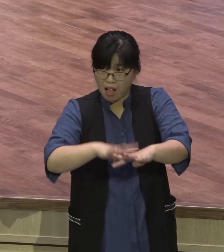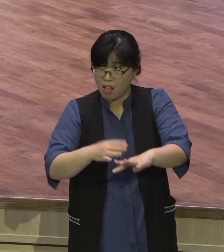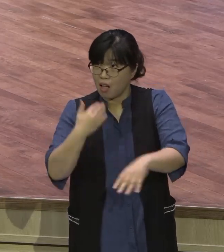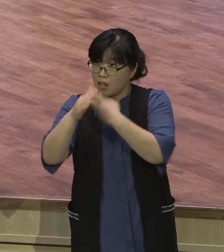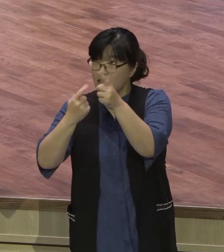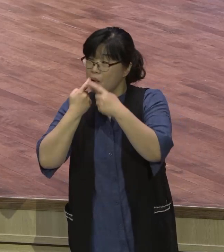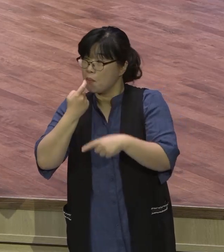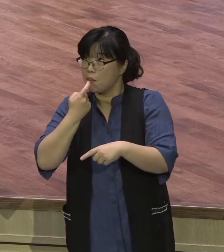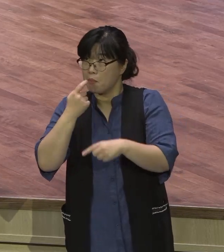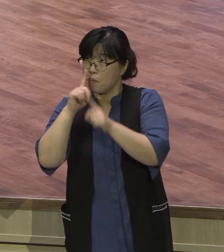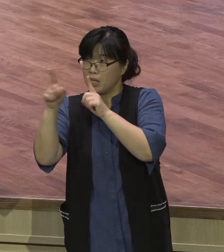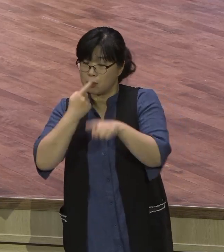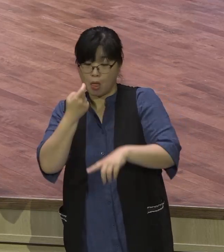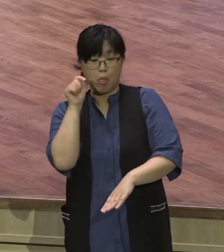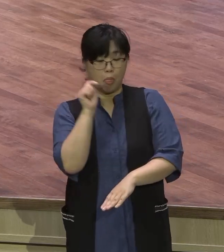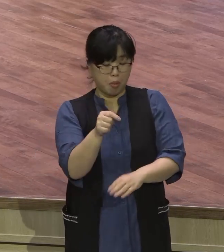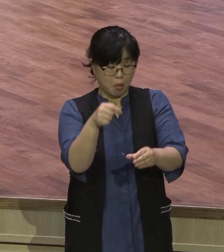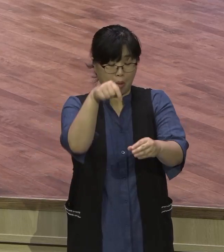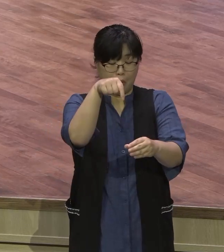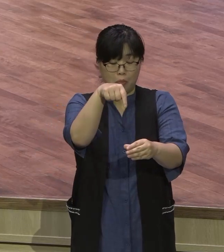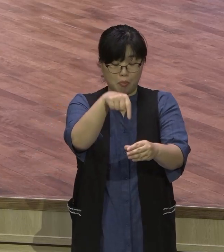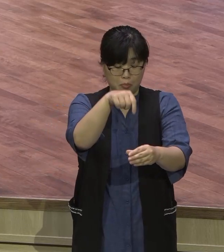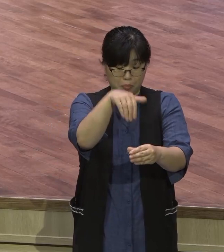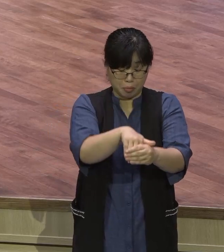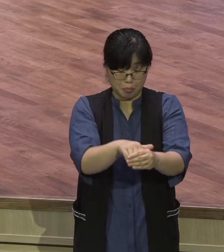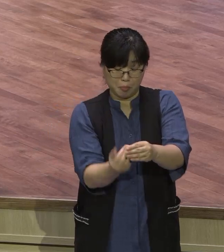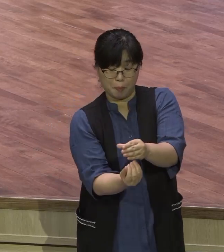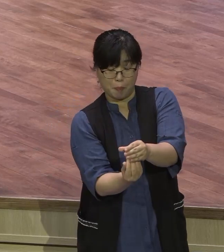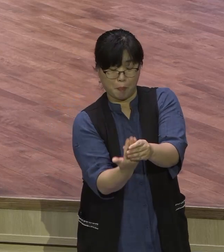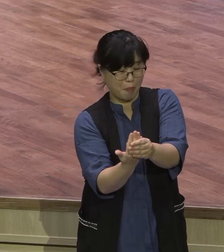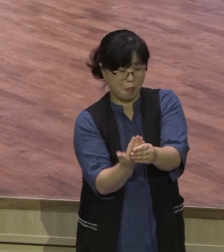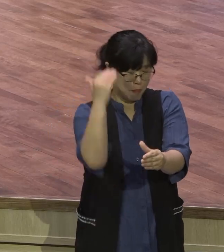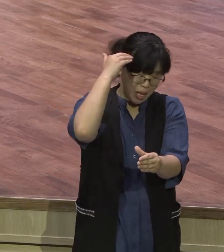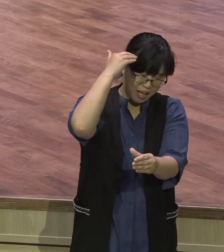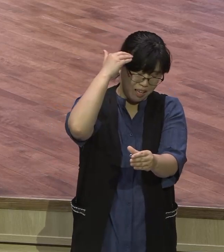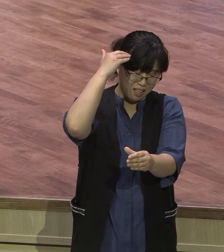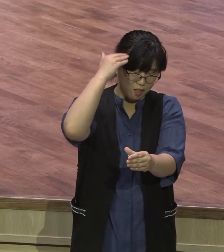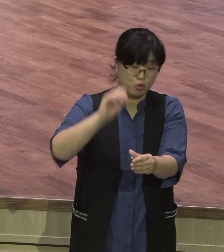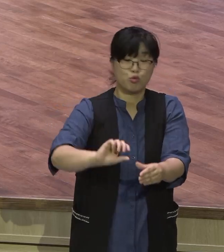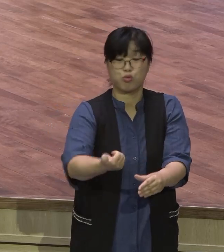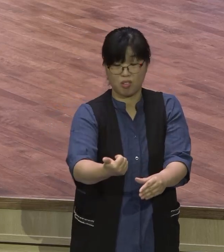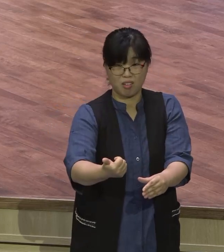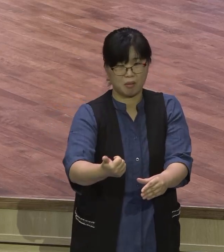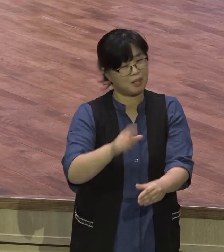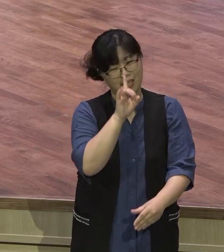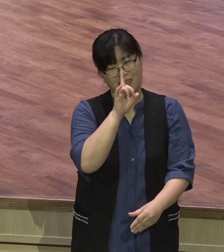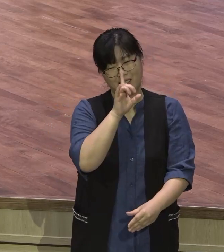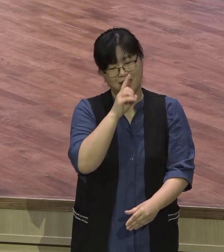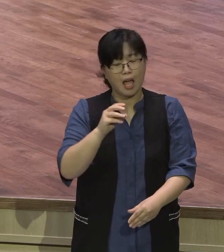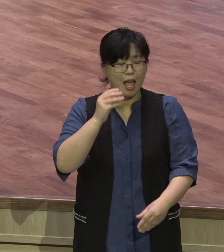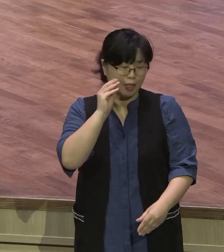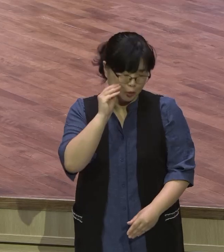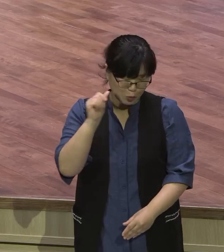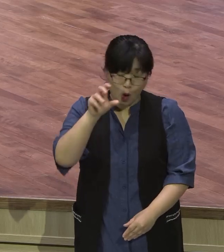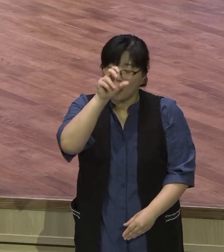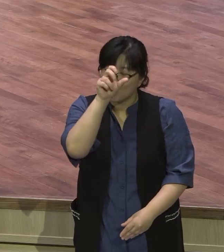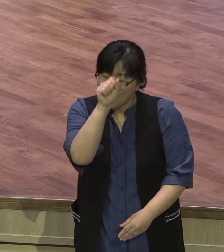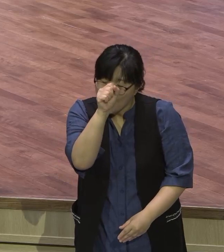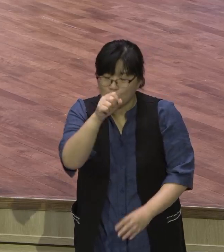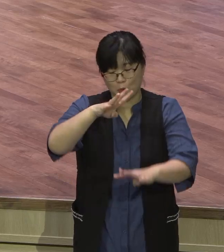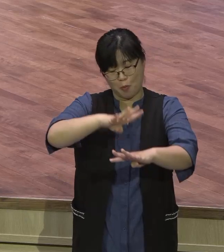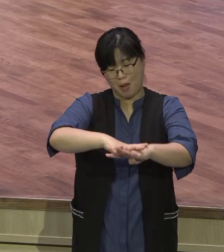말씀의 자리를 놓치지 말기 바랍니다 말씀의 자리 그래서요 이 신앙을 신앙생활을 제대로 하려고 하면요